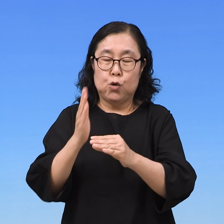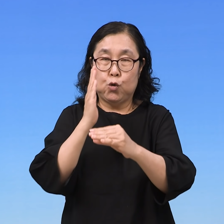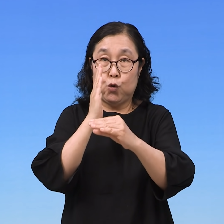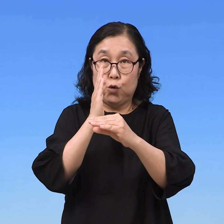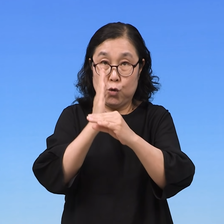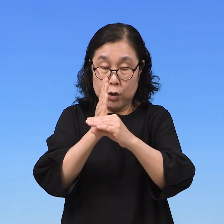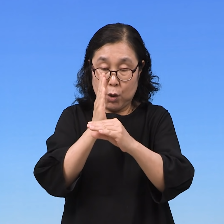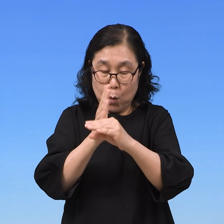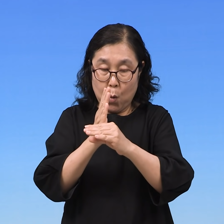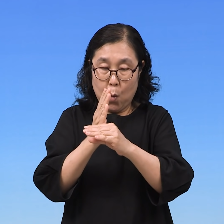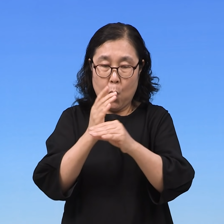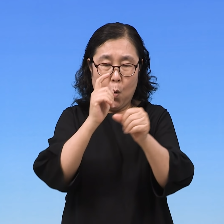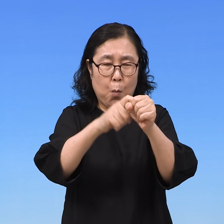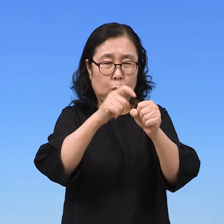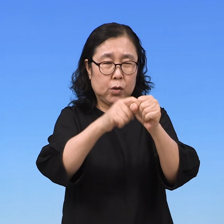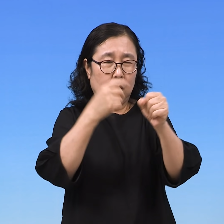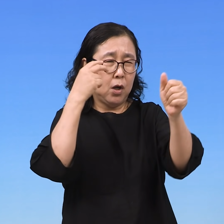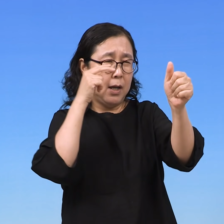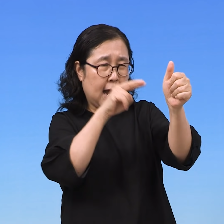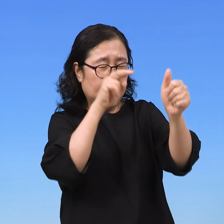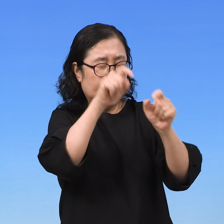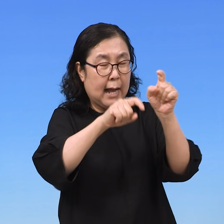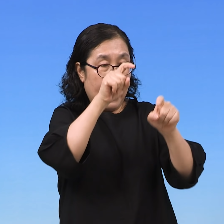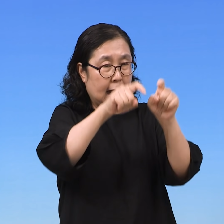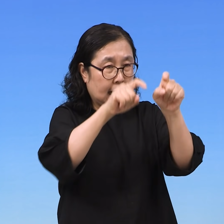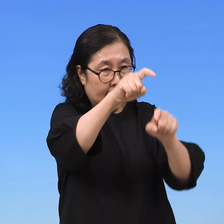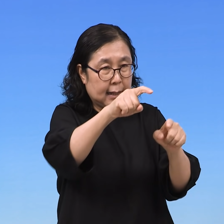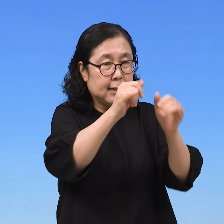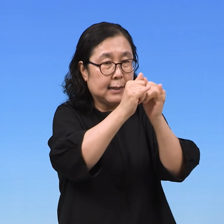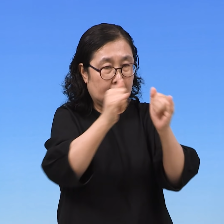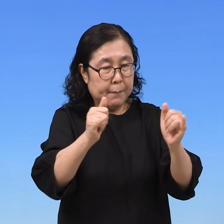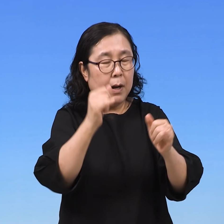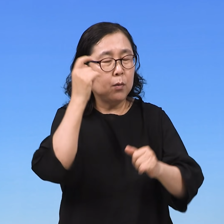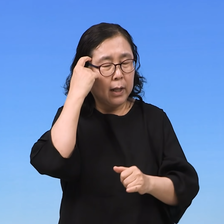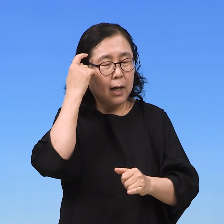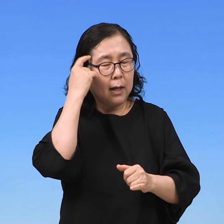과정적이고 지향적인 존재로 우리를 보고 계시기 때문입니다.